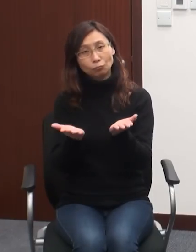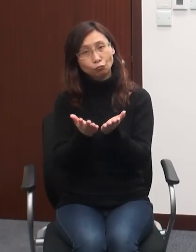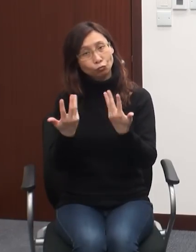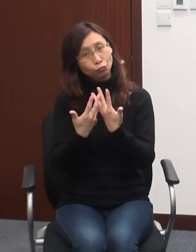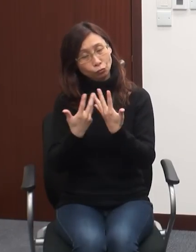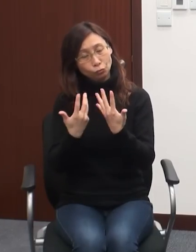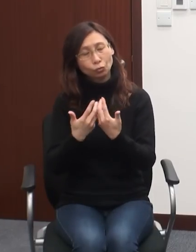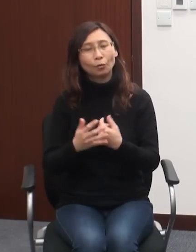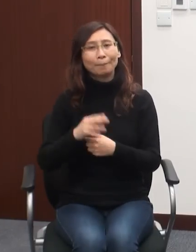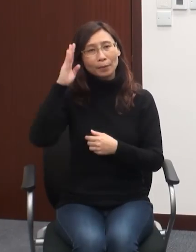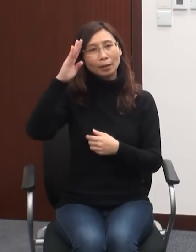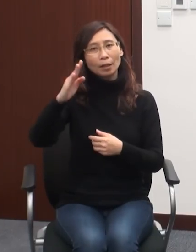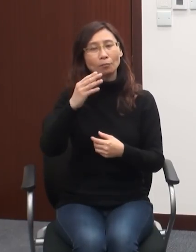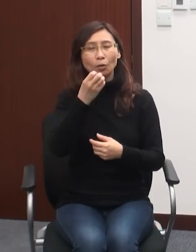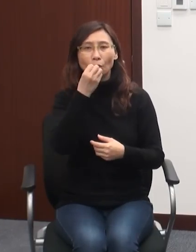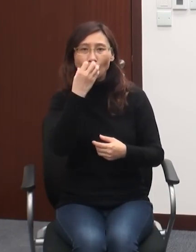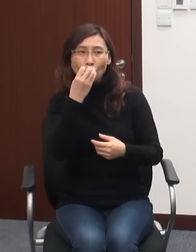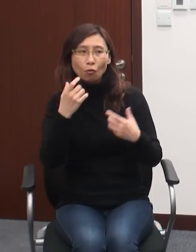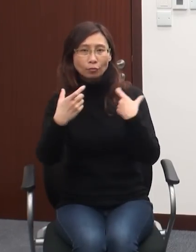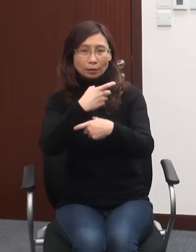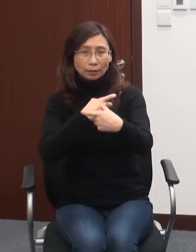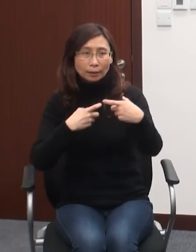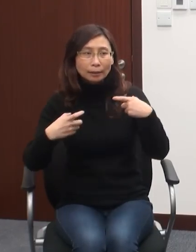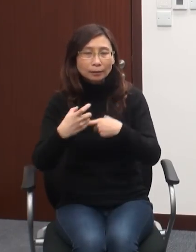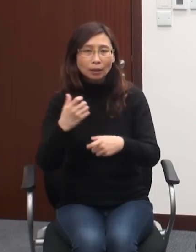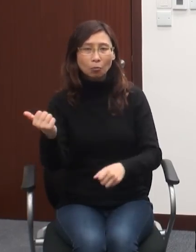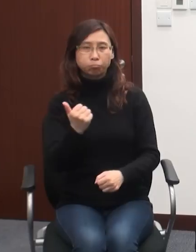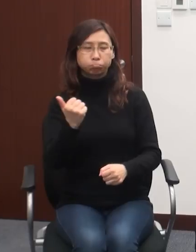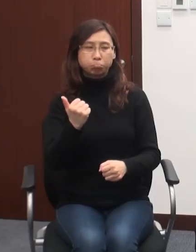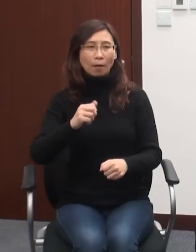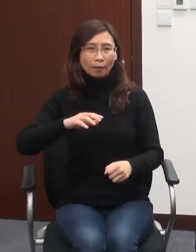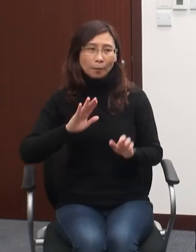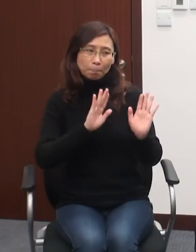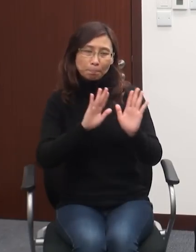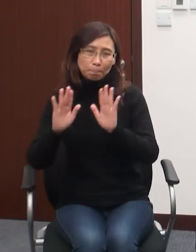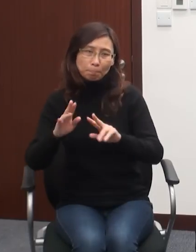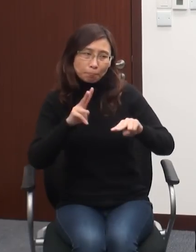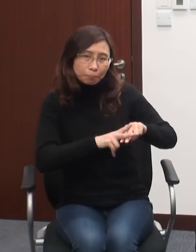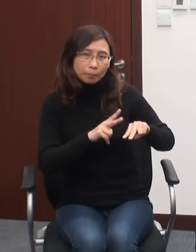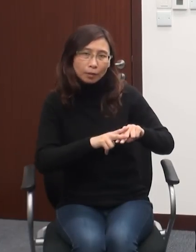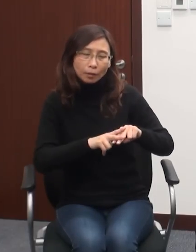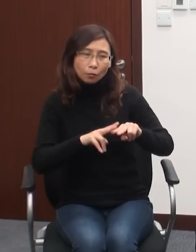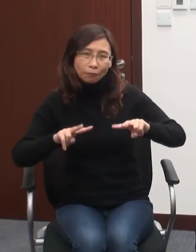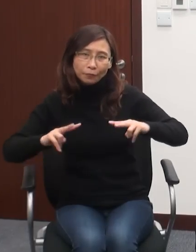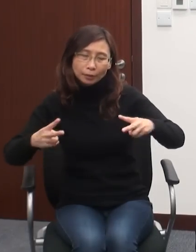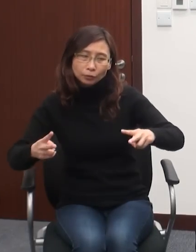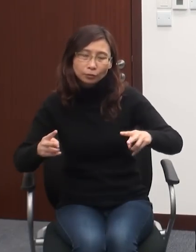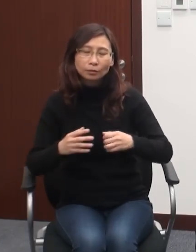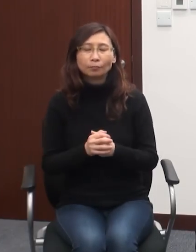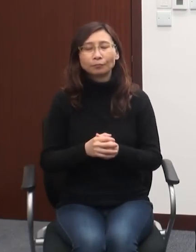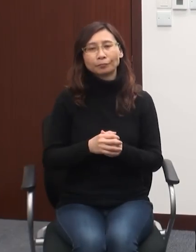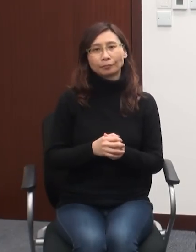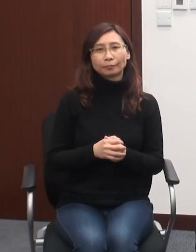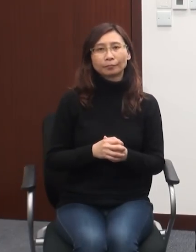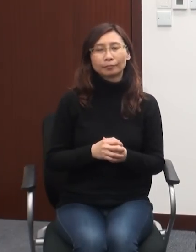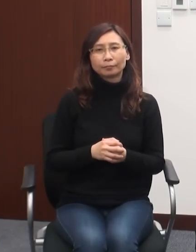望利用香港嗰、那個即係經濟嗰個優勢，繼續作為係內地經濟即係發展，借香港作為一個搭水石一個